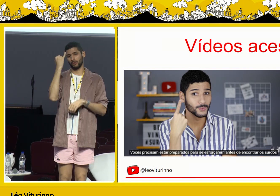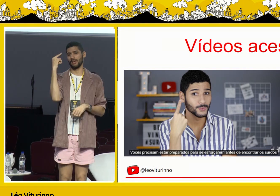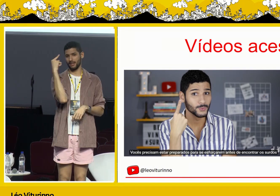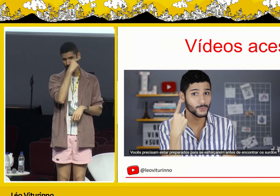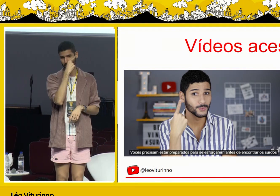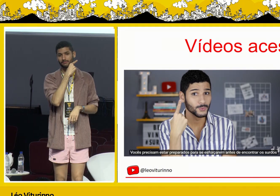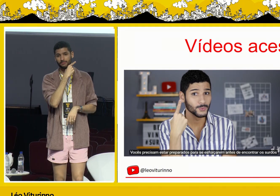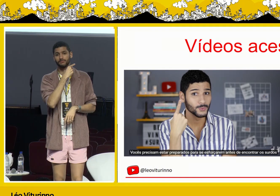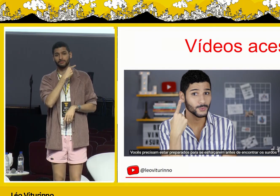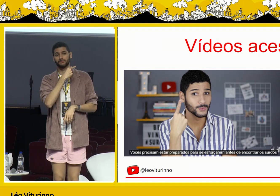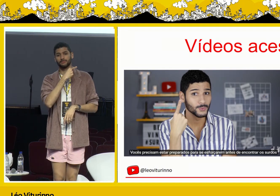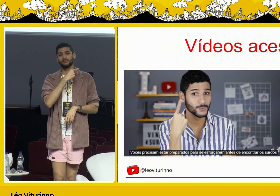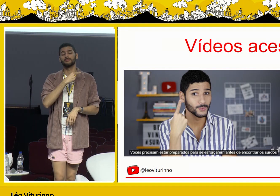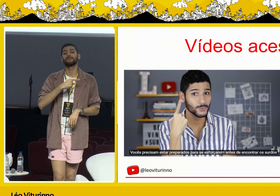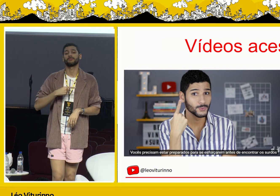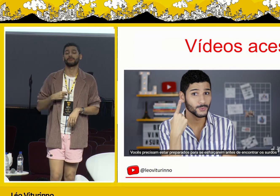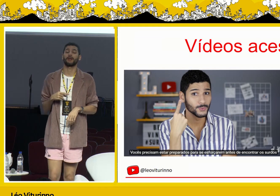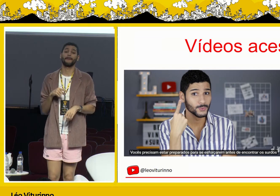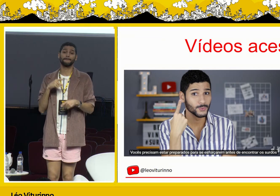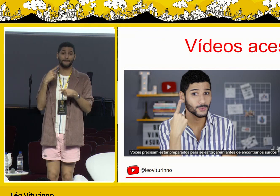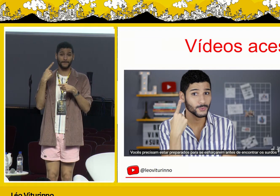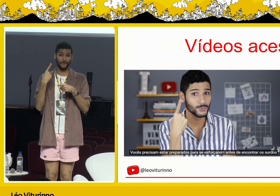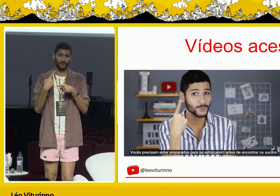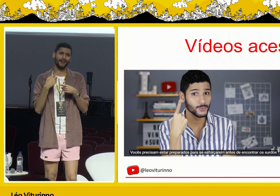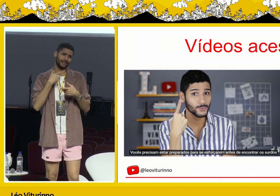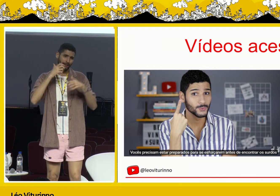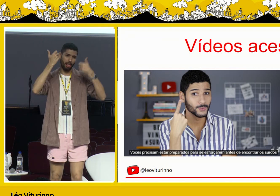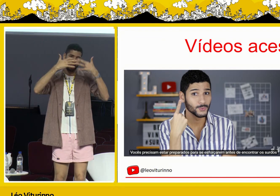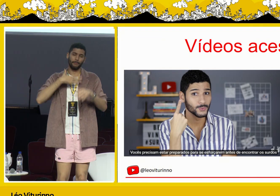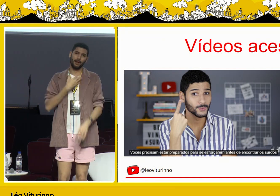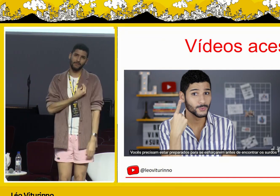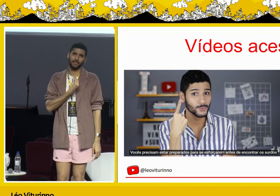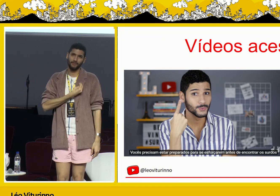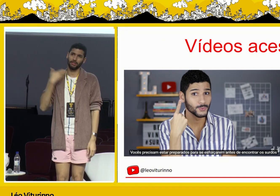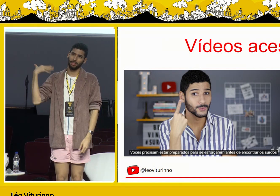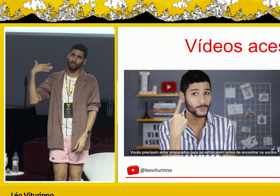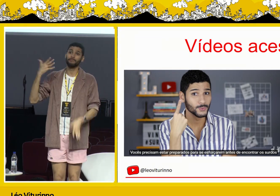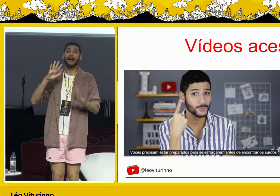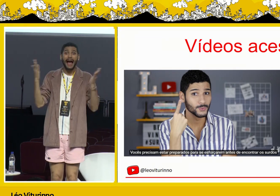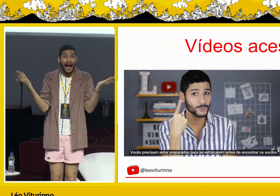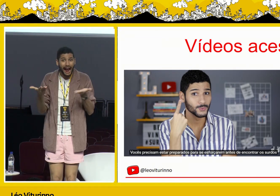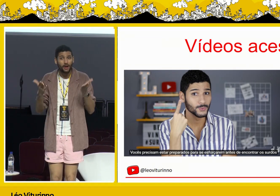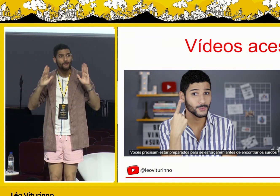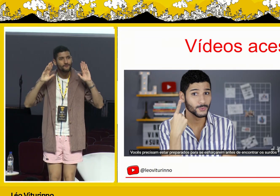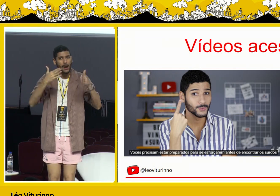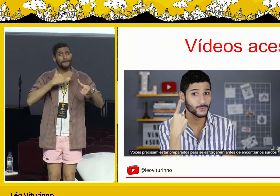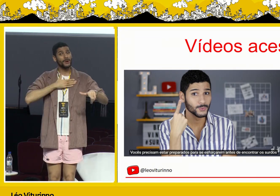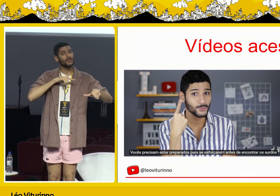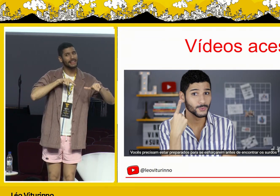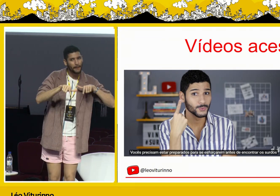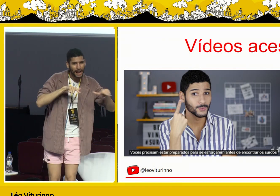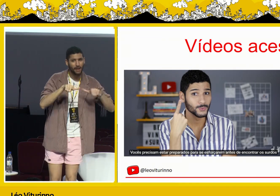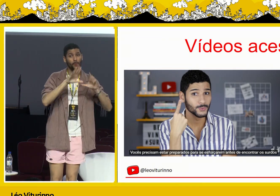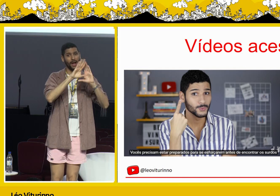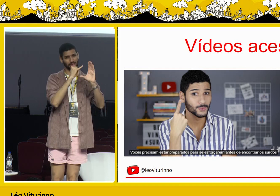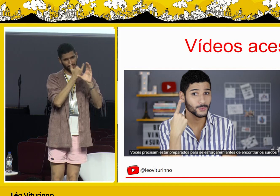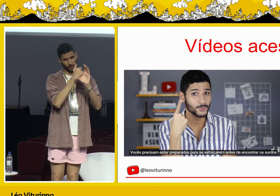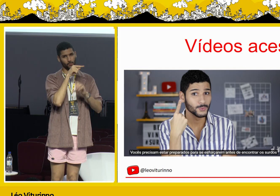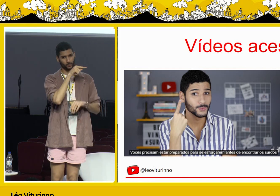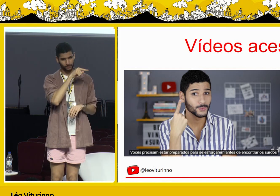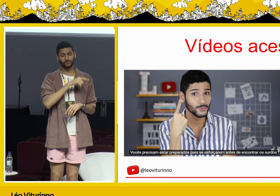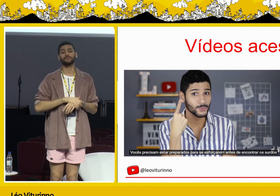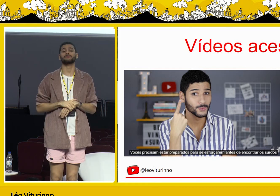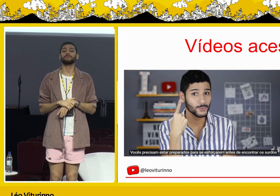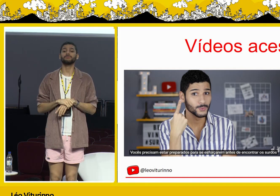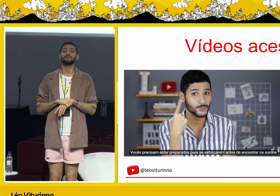então eu queria é chamar atenção de vocês pra princípio vou falar agora estou falando da minha vida da minha vida da minha vida e tal